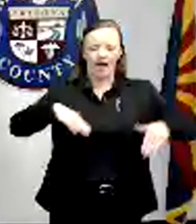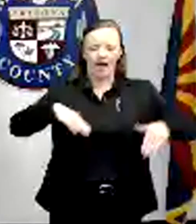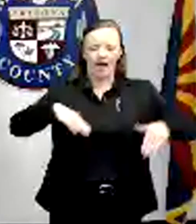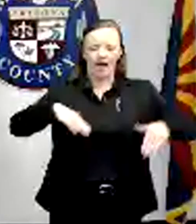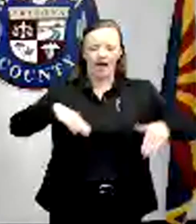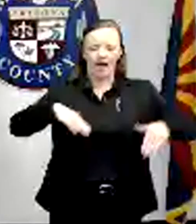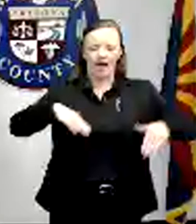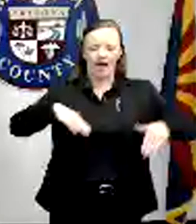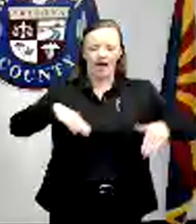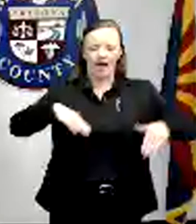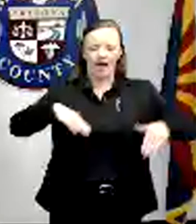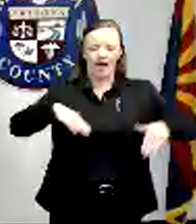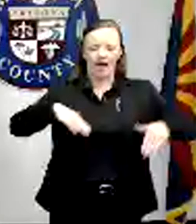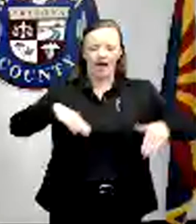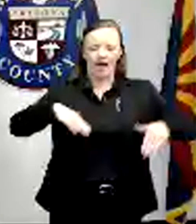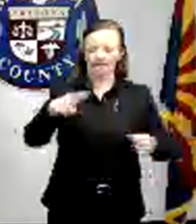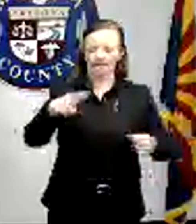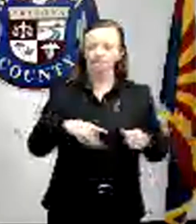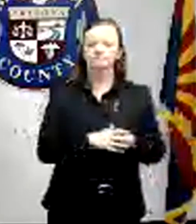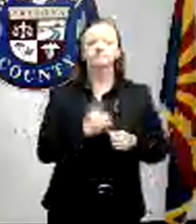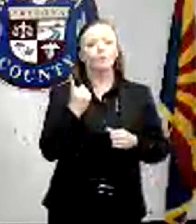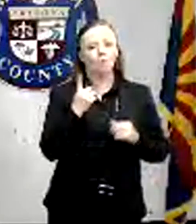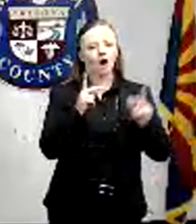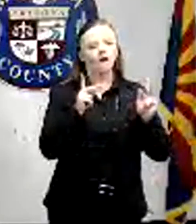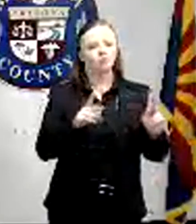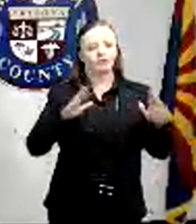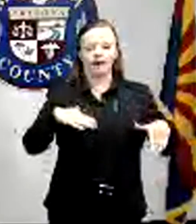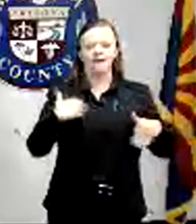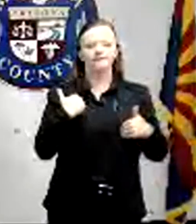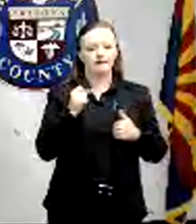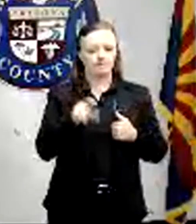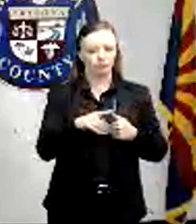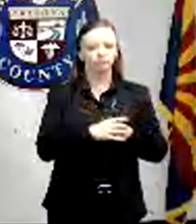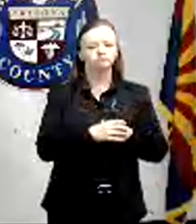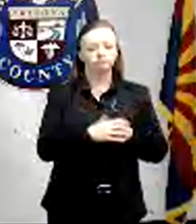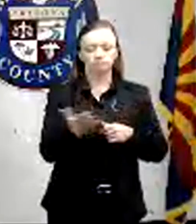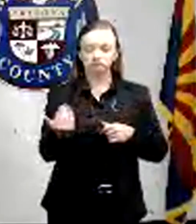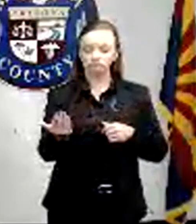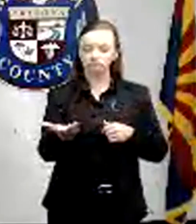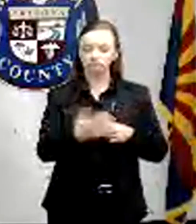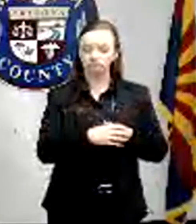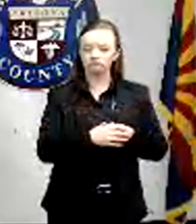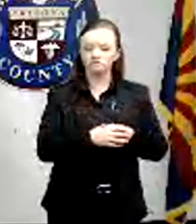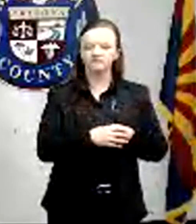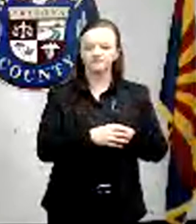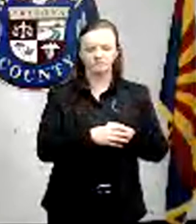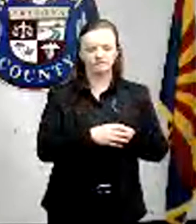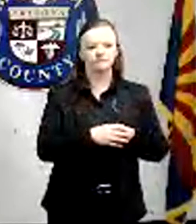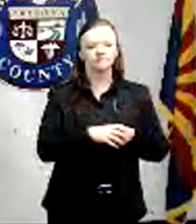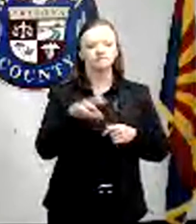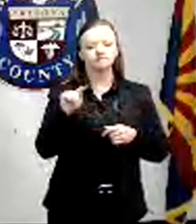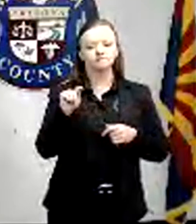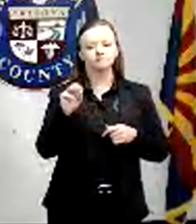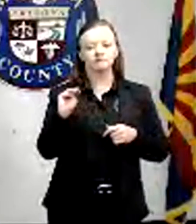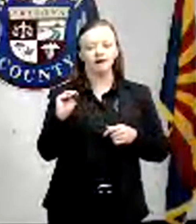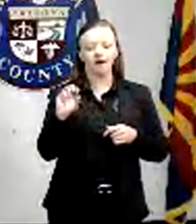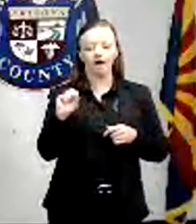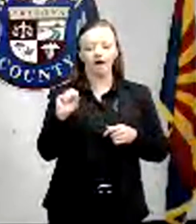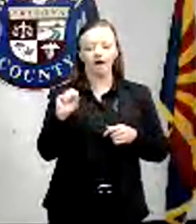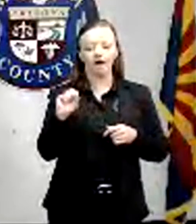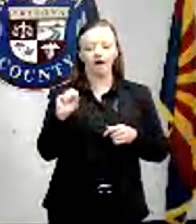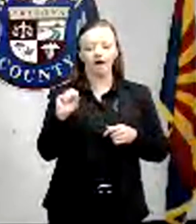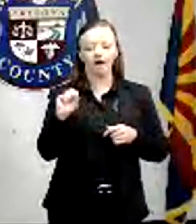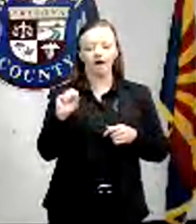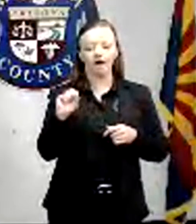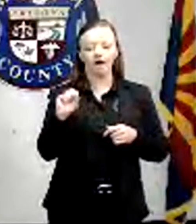Wants to ask a question on the webinar today. We have one person who has not had a chance. Okay, let's go ahead with their question. Take, Tom Scanlon. Okay.